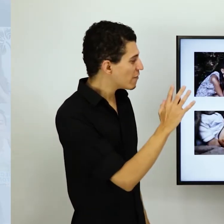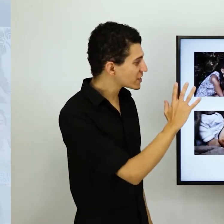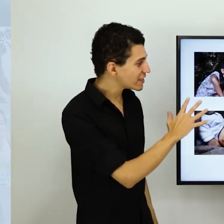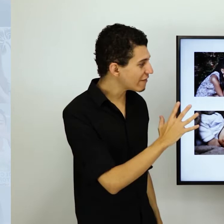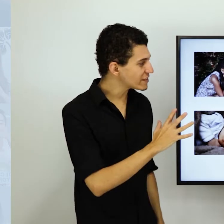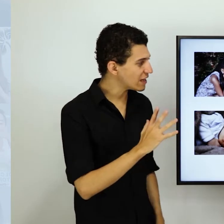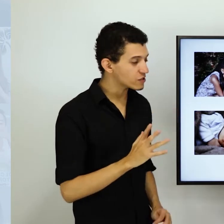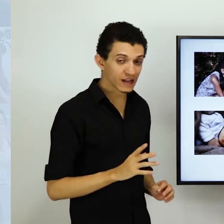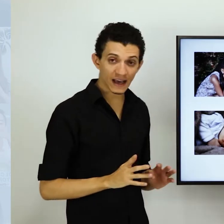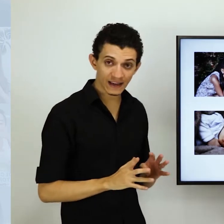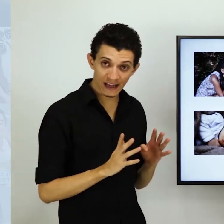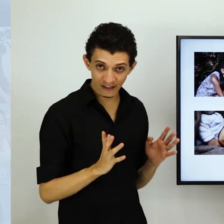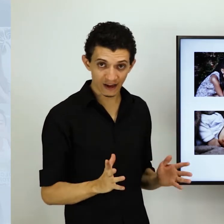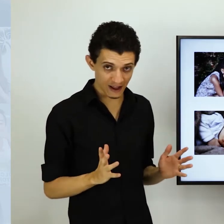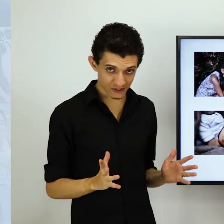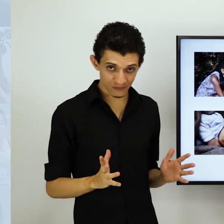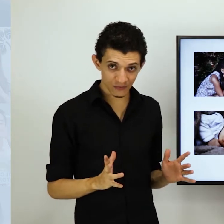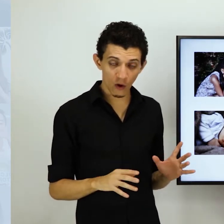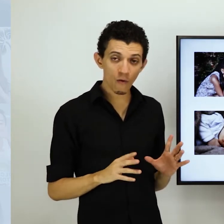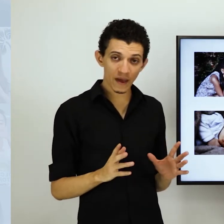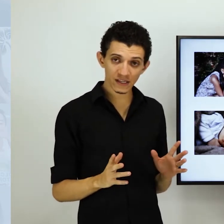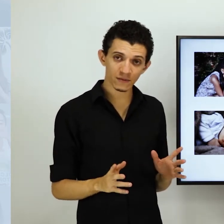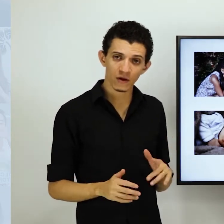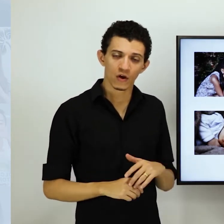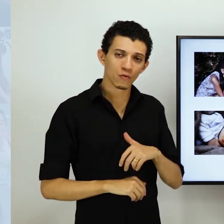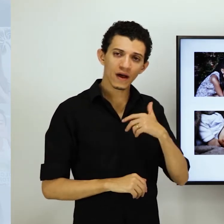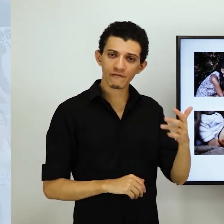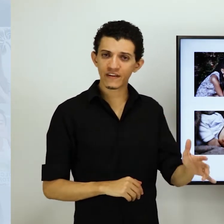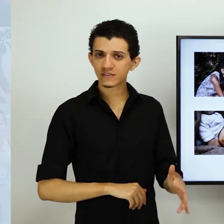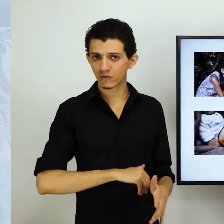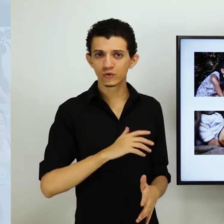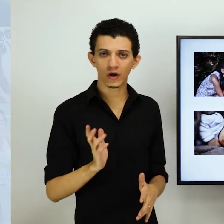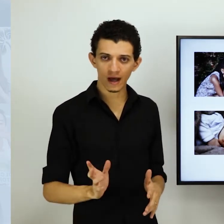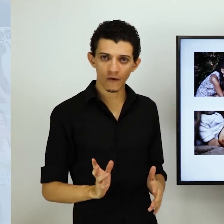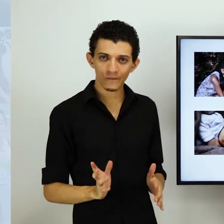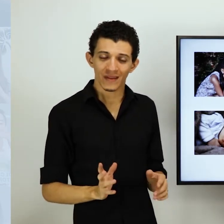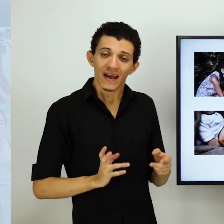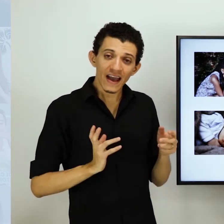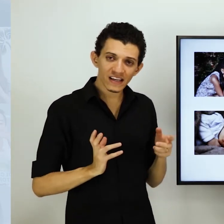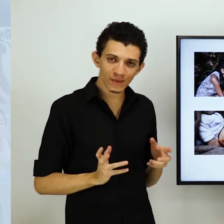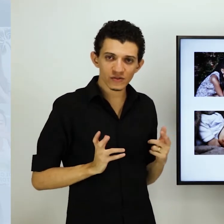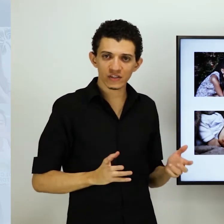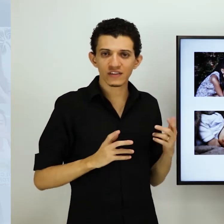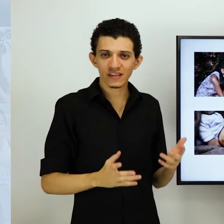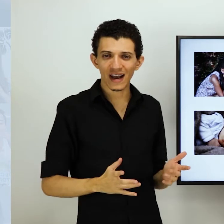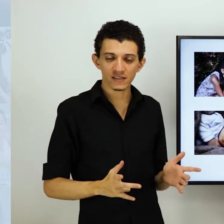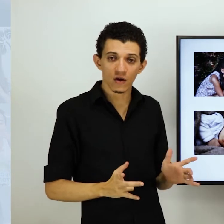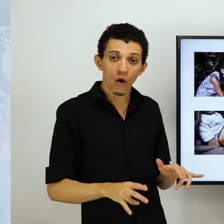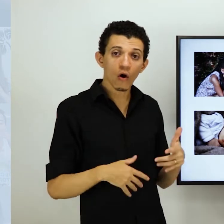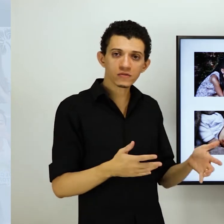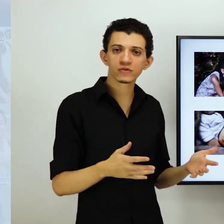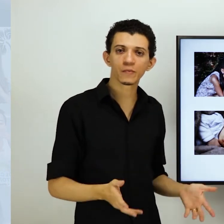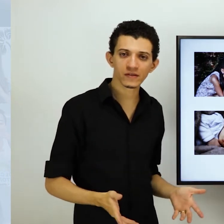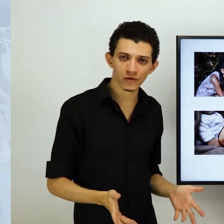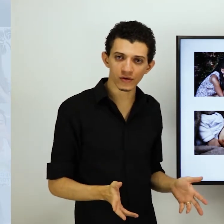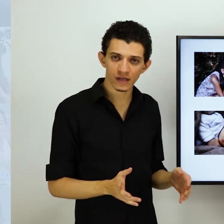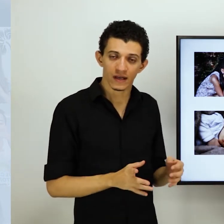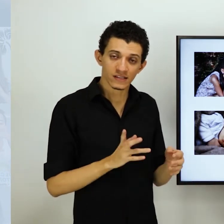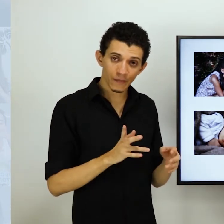você deve selecionar aí na internet, ou mesmo em uma revista ou no jornal, expressões faciais. Mas, rostos de pessoas, você